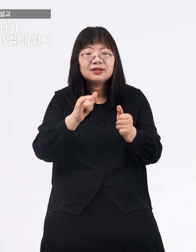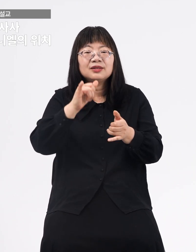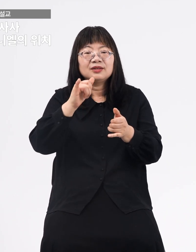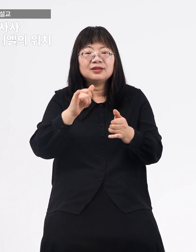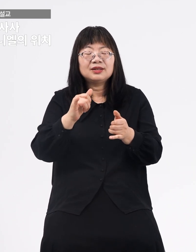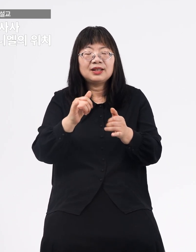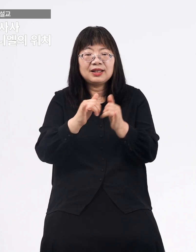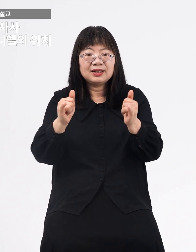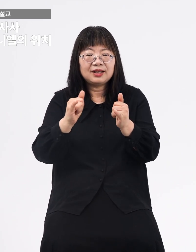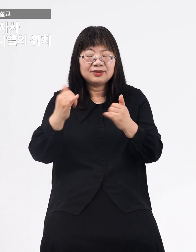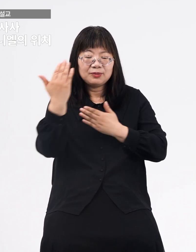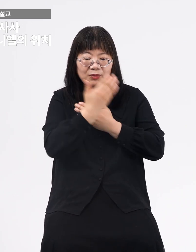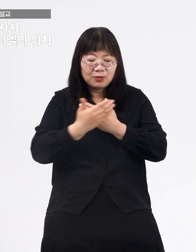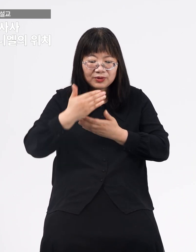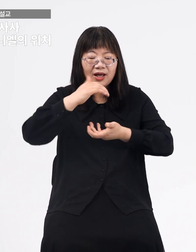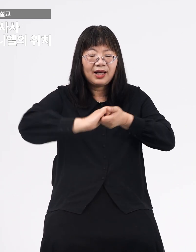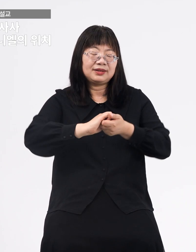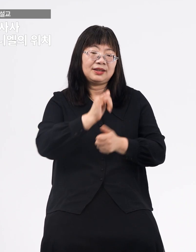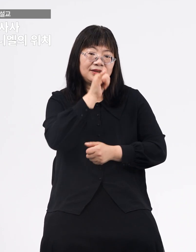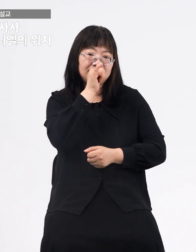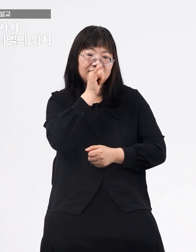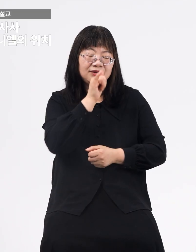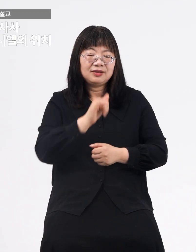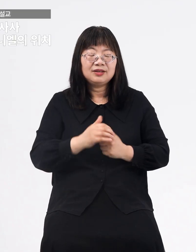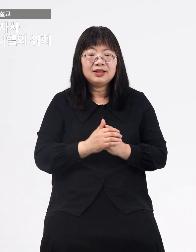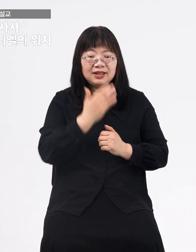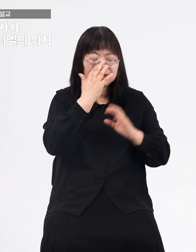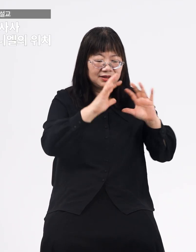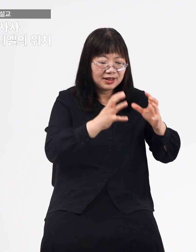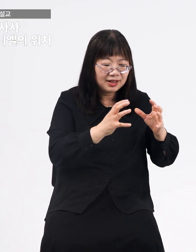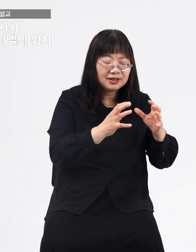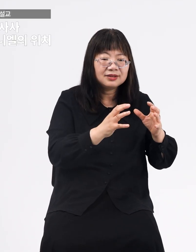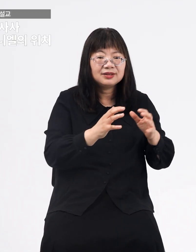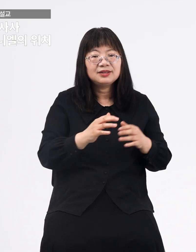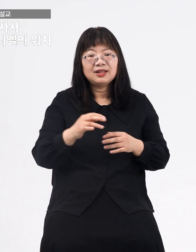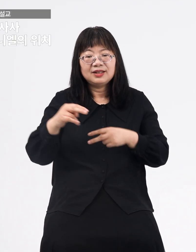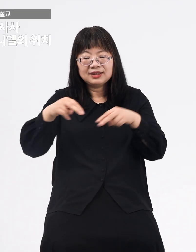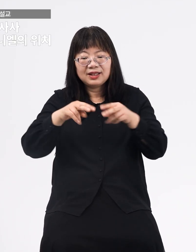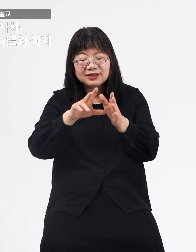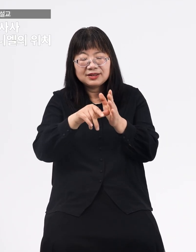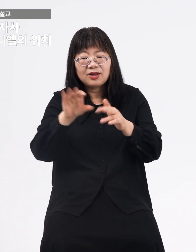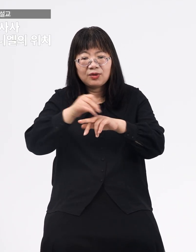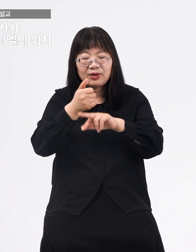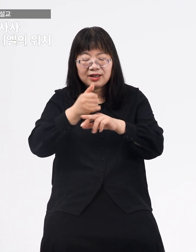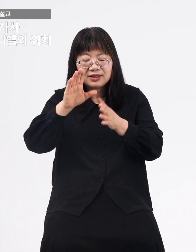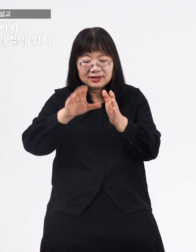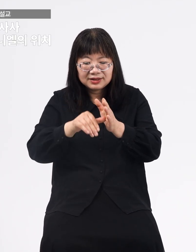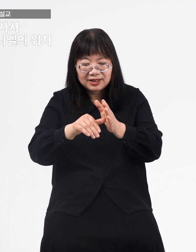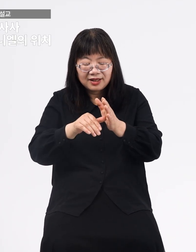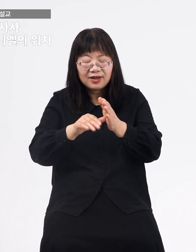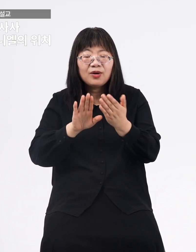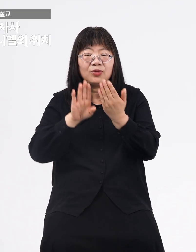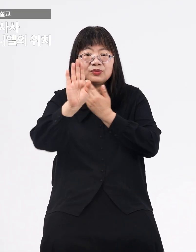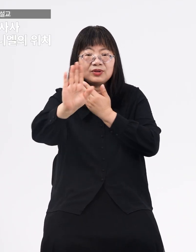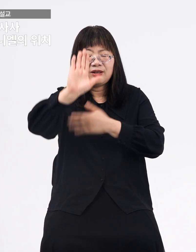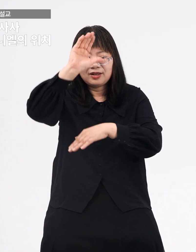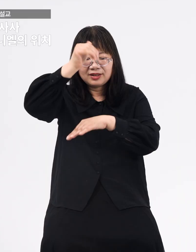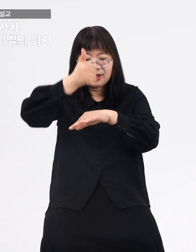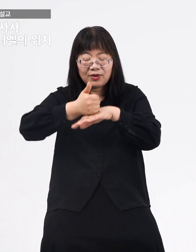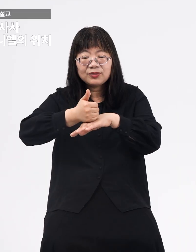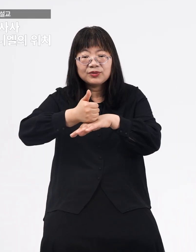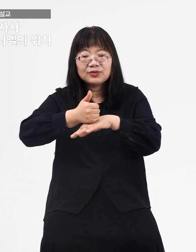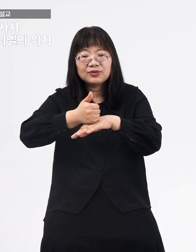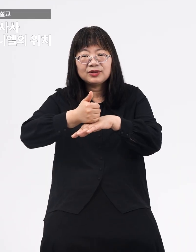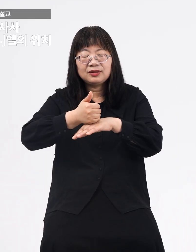갖고 있다는 겁니다. 그래서 이스라엘은 사사시대, 왕정시대를 넘어서 결국은 사사도